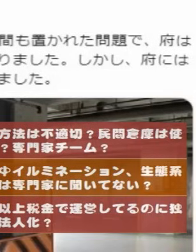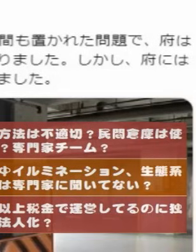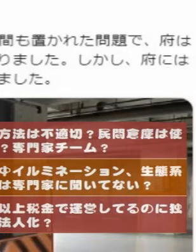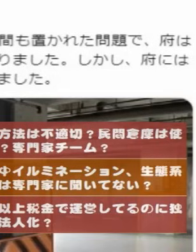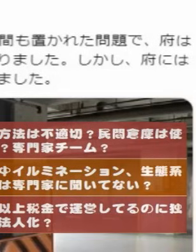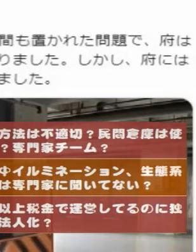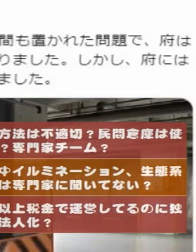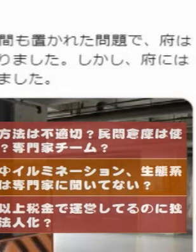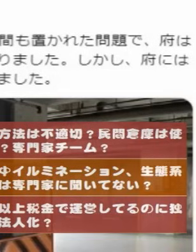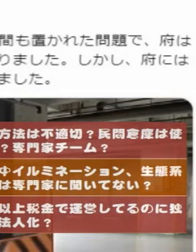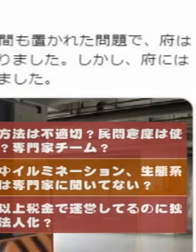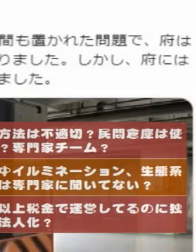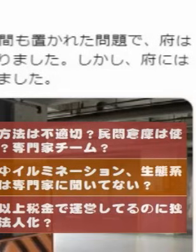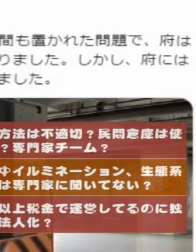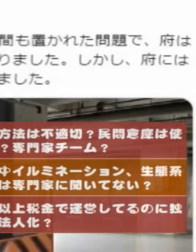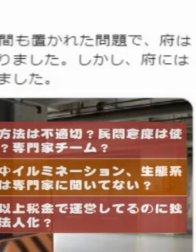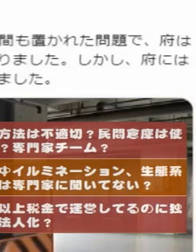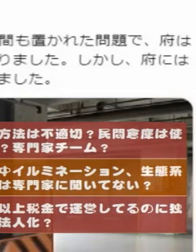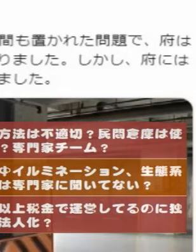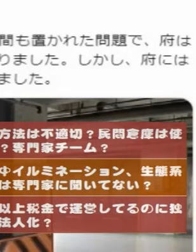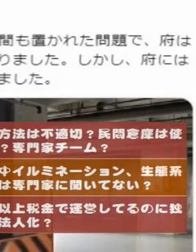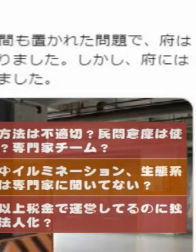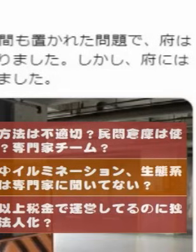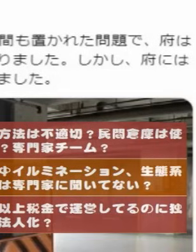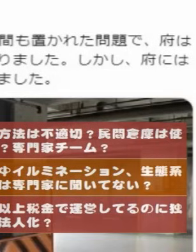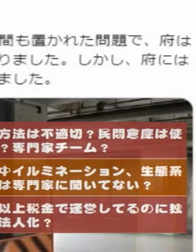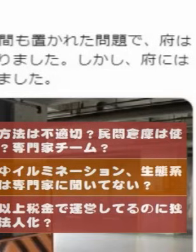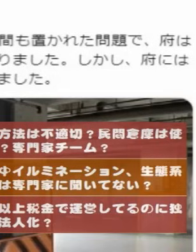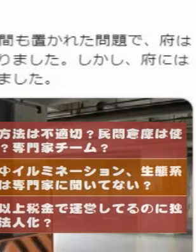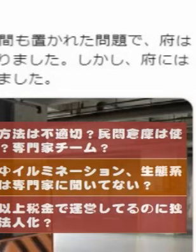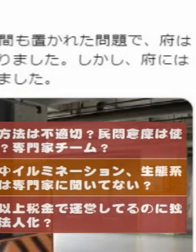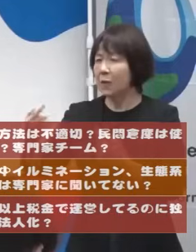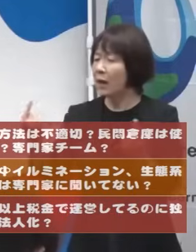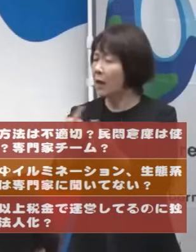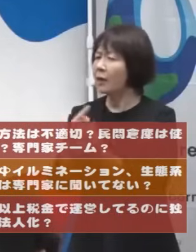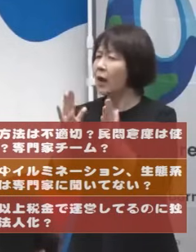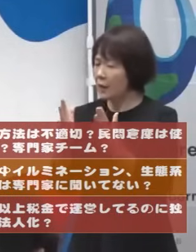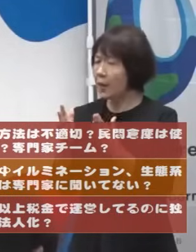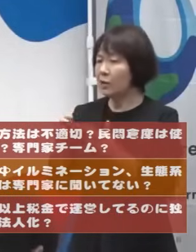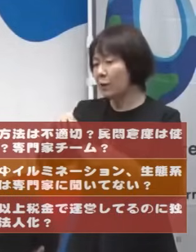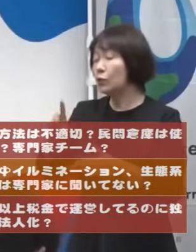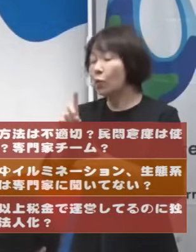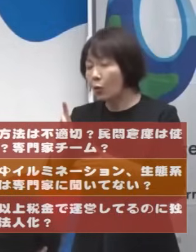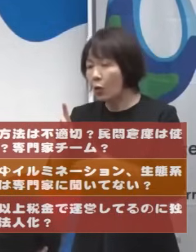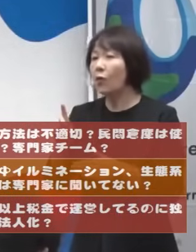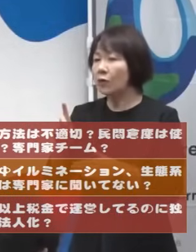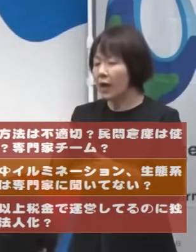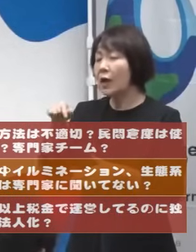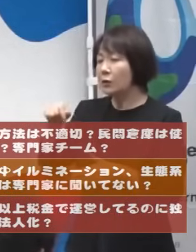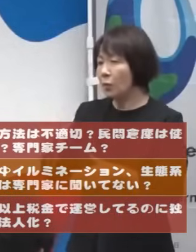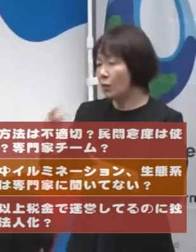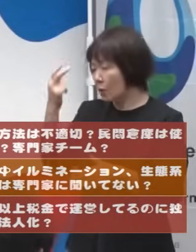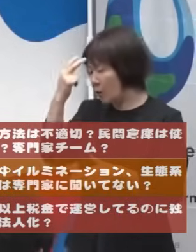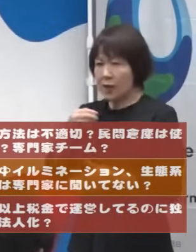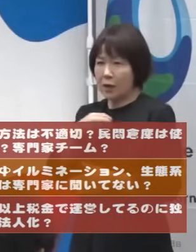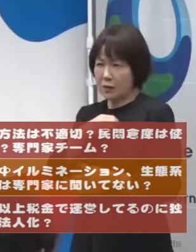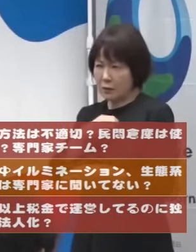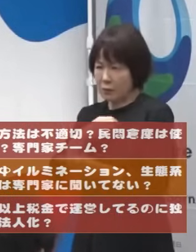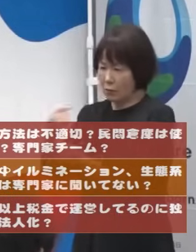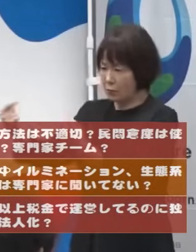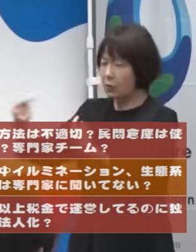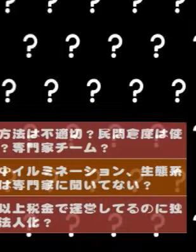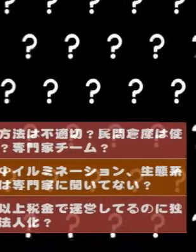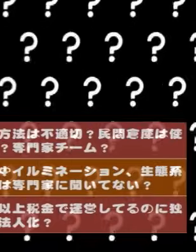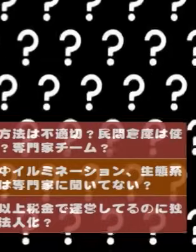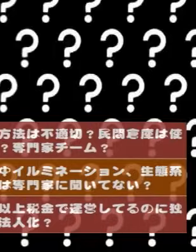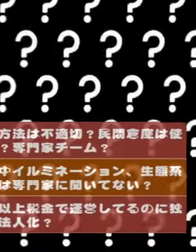を専門とする学芸員がいないことがわかりました。 この場所をですね、ある意味学芸員の指導の下で、この